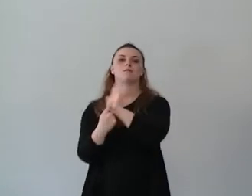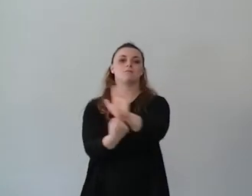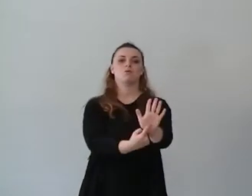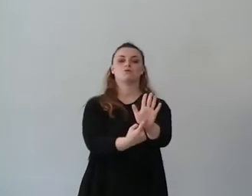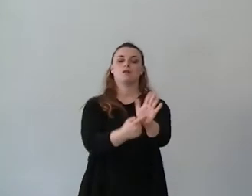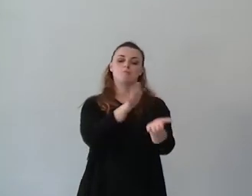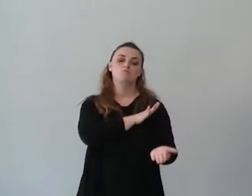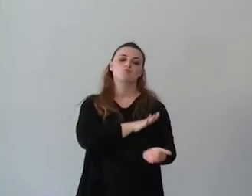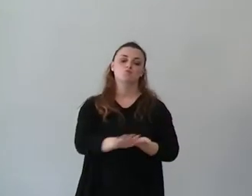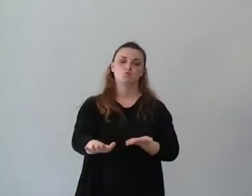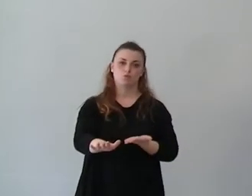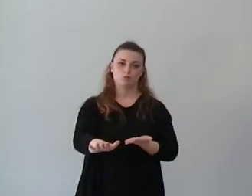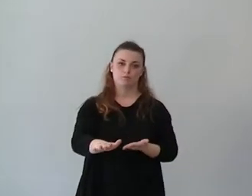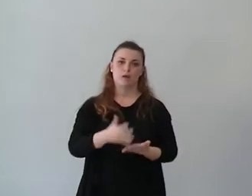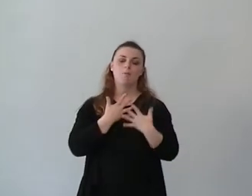purezza.